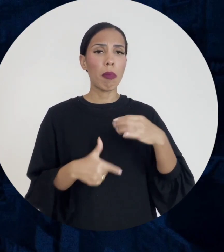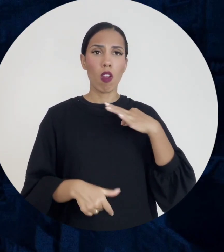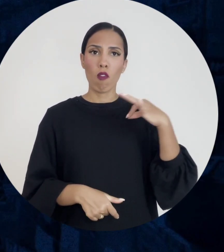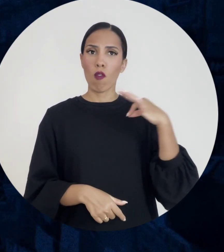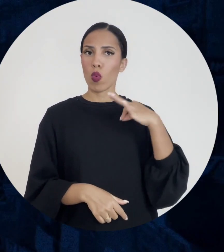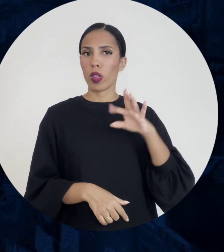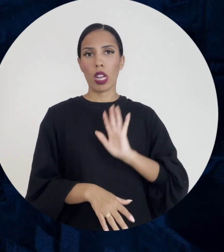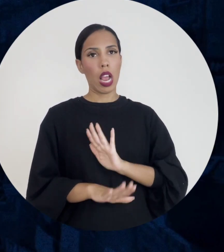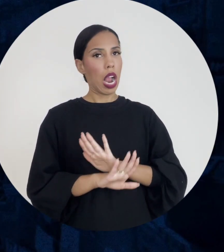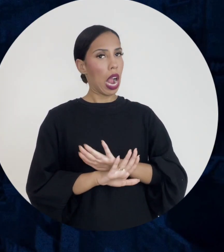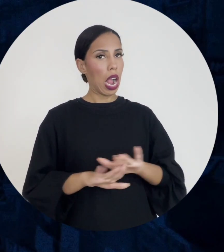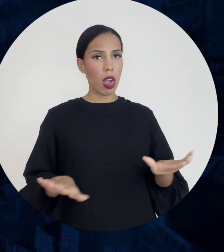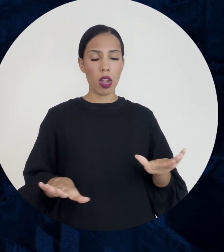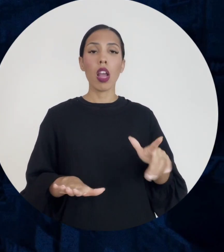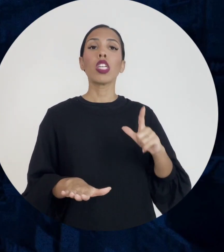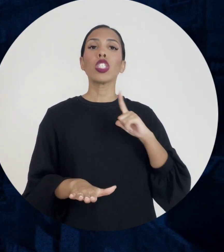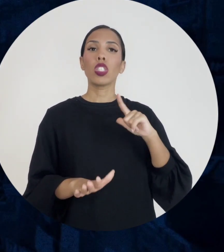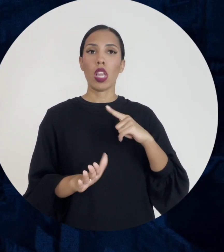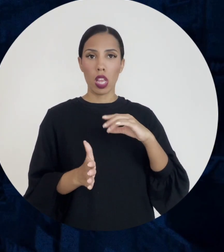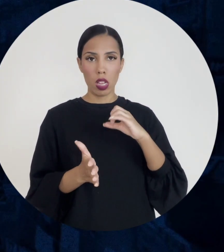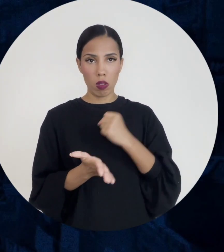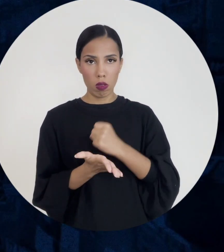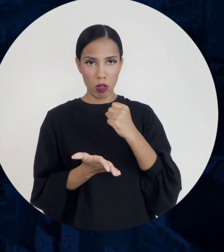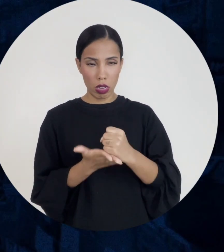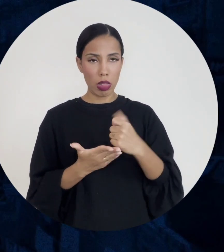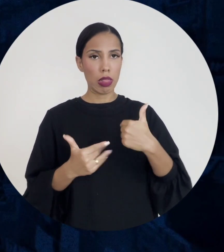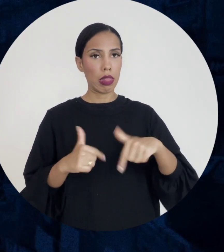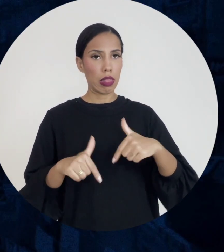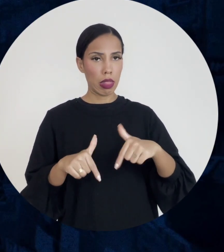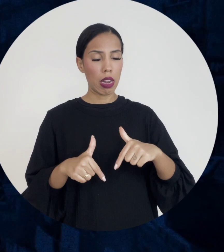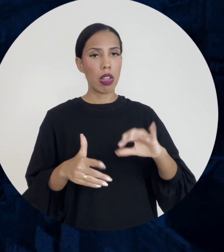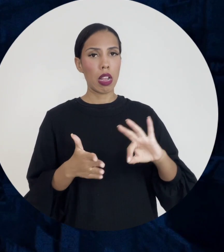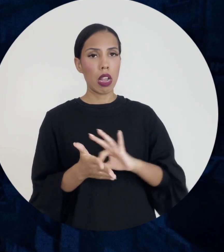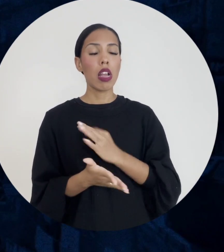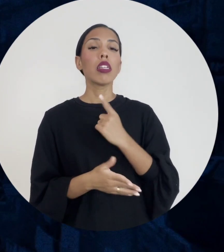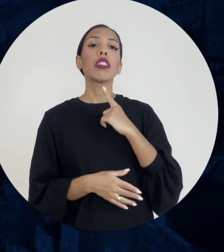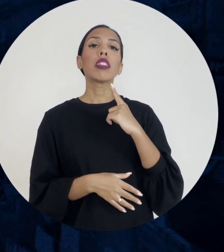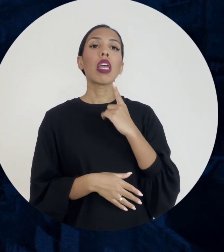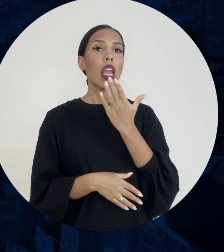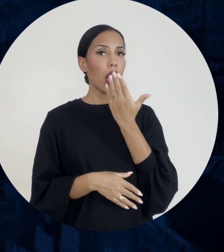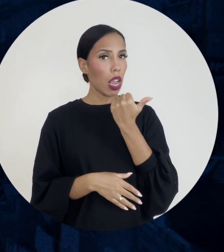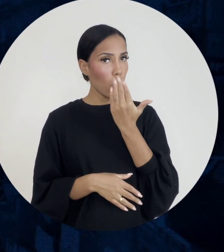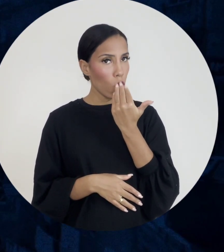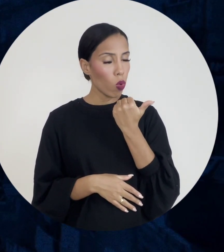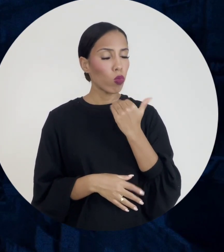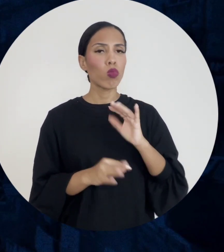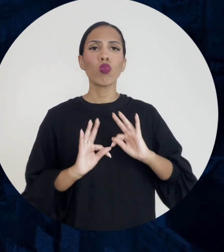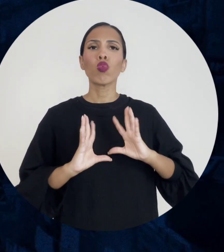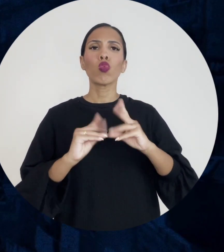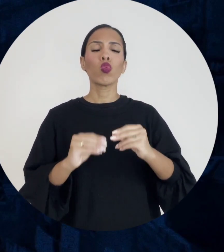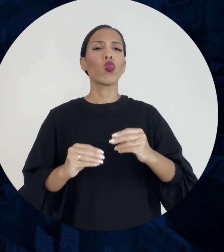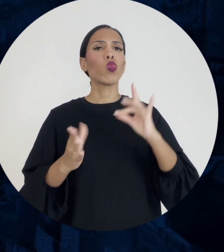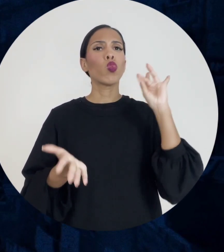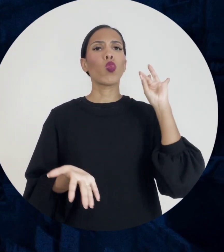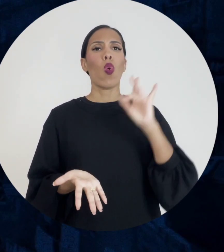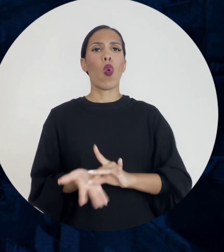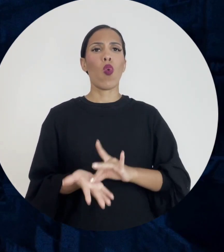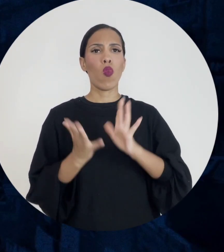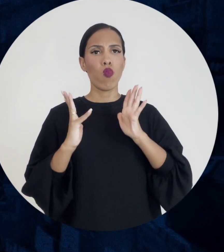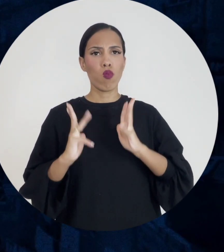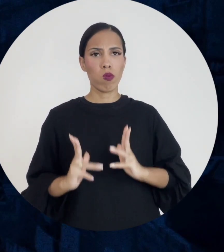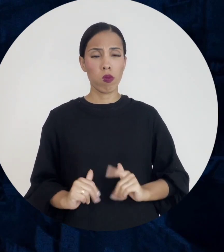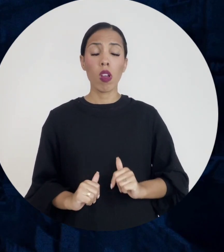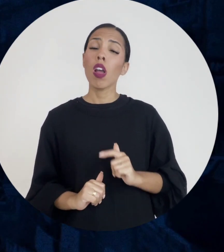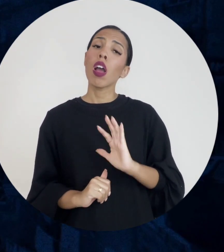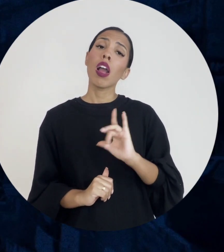voluntário, né? Você já tem a sua carteira assinada, você já tem a alimentação, então é tudo muito oficial. É claro